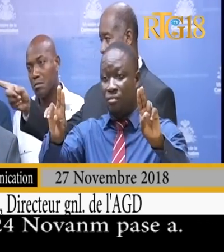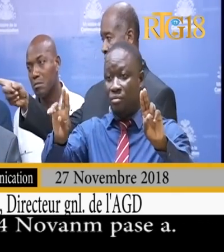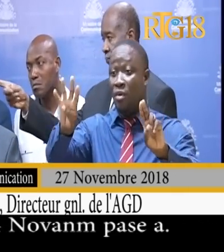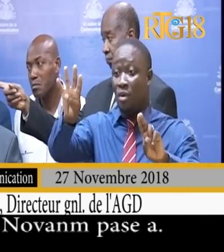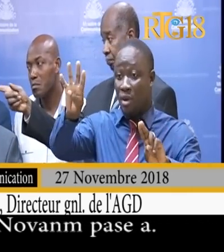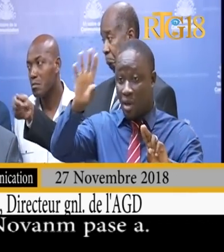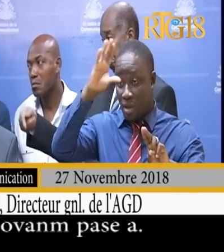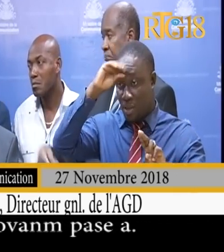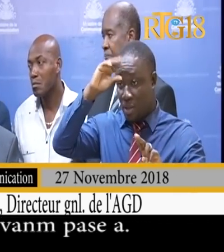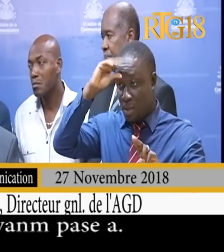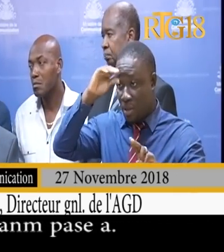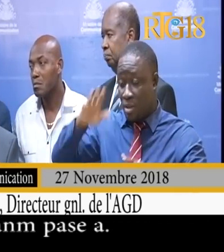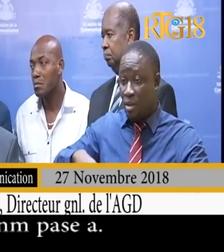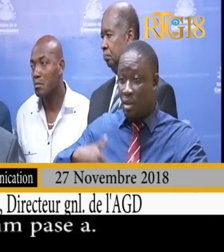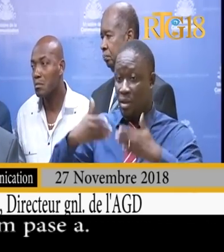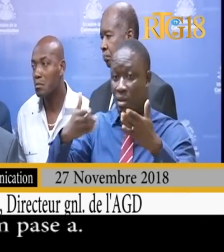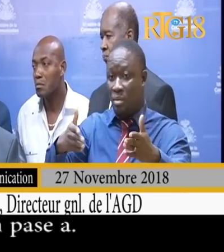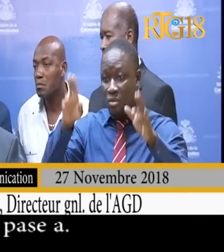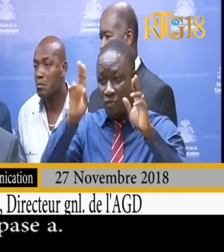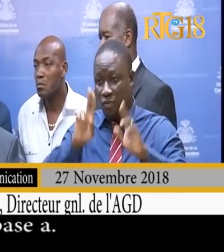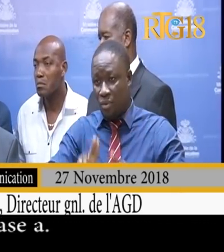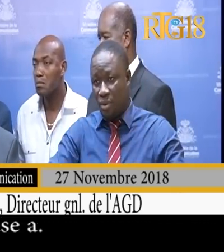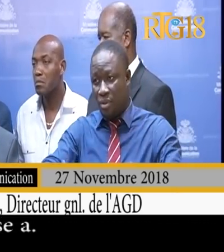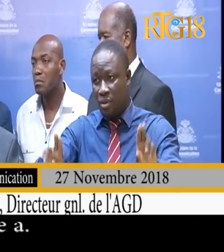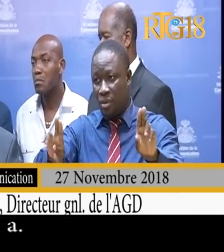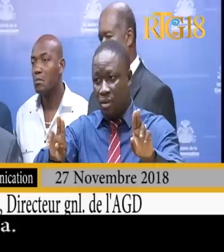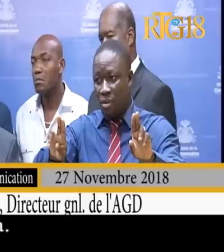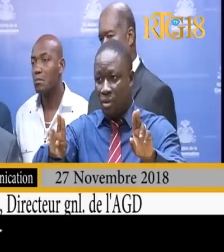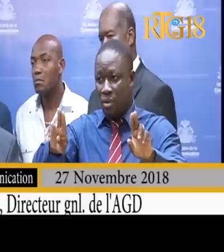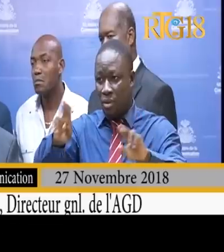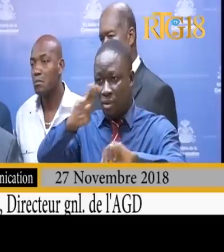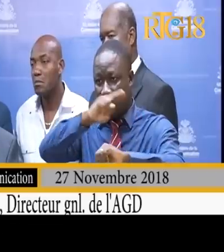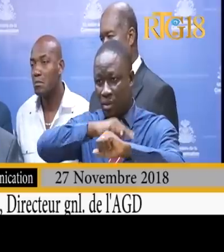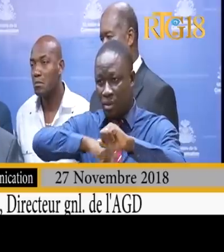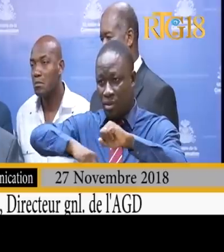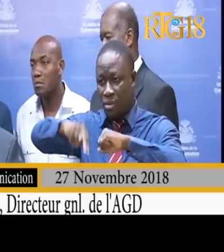et vous savez, il un finir officiel.